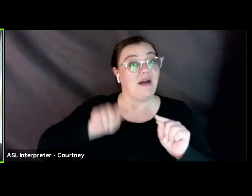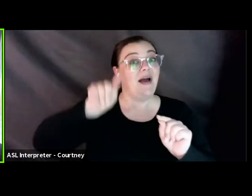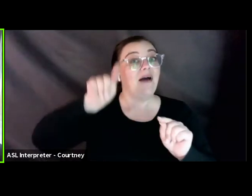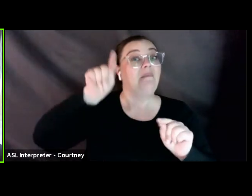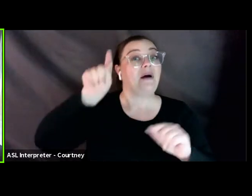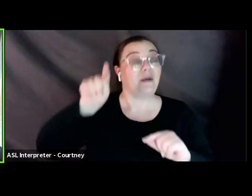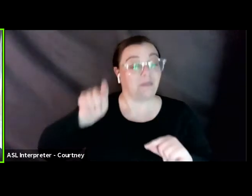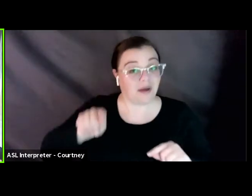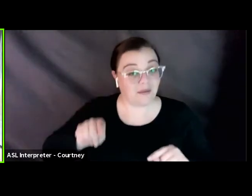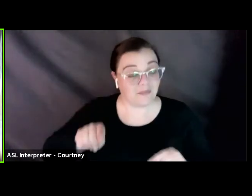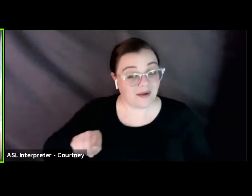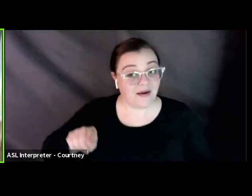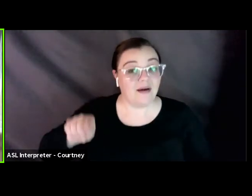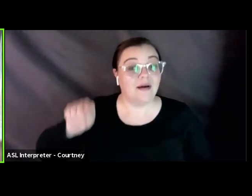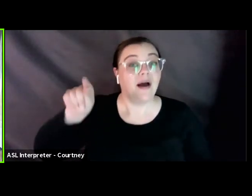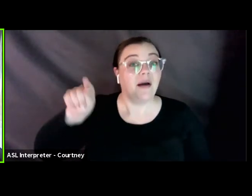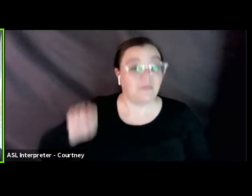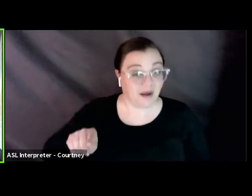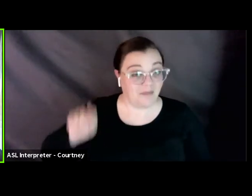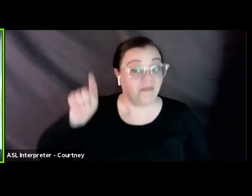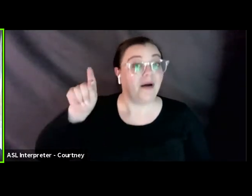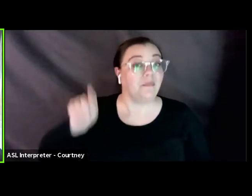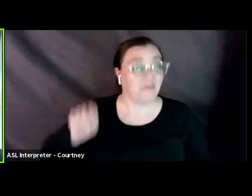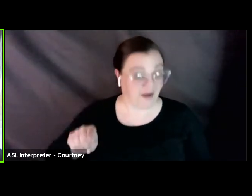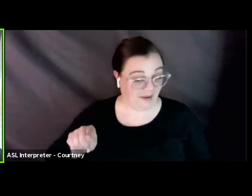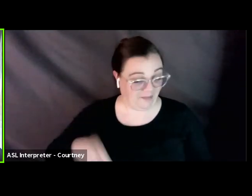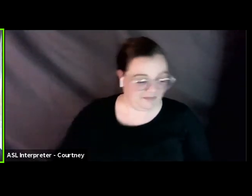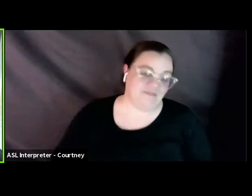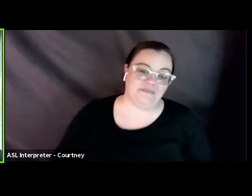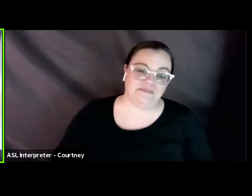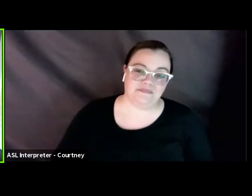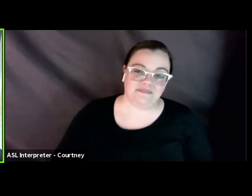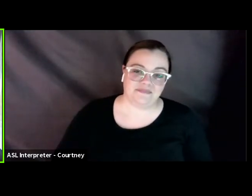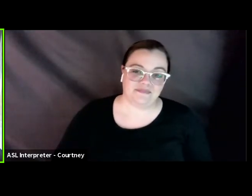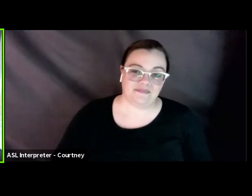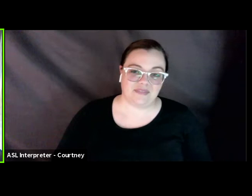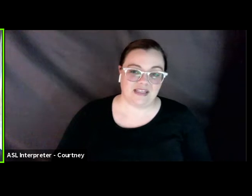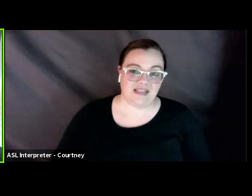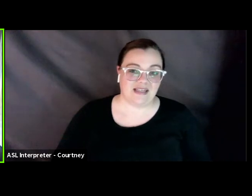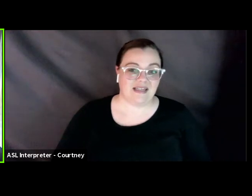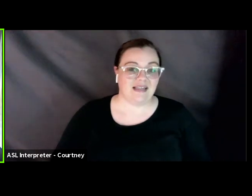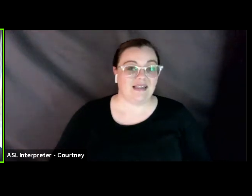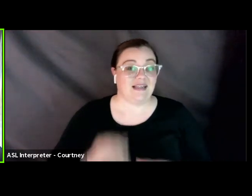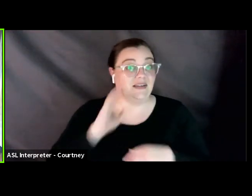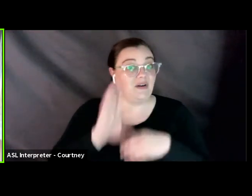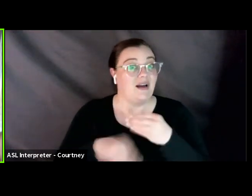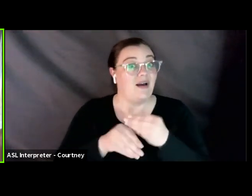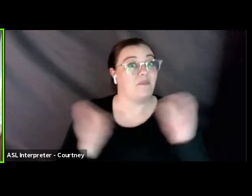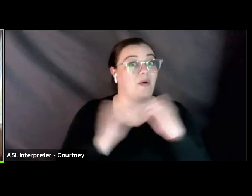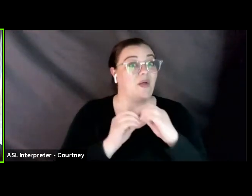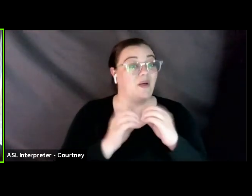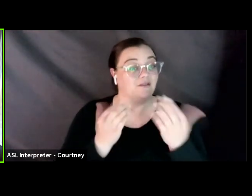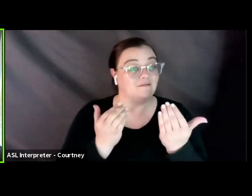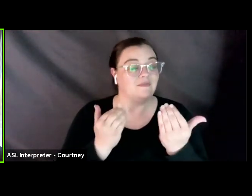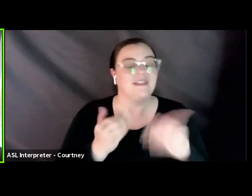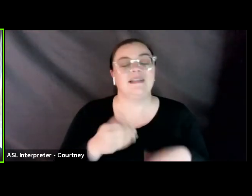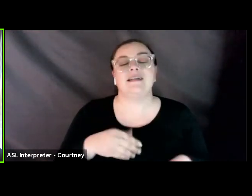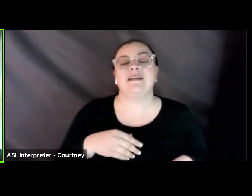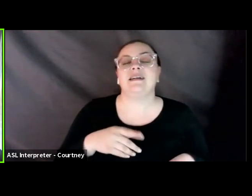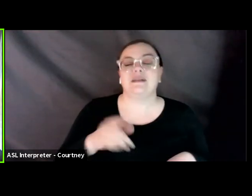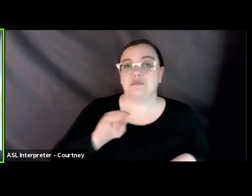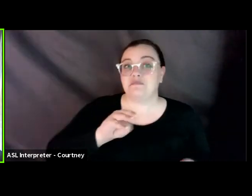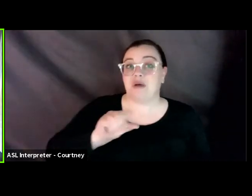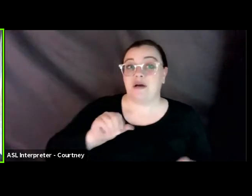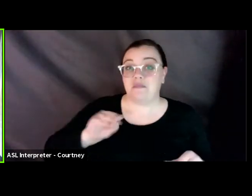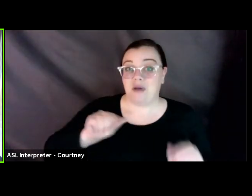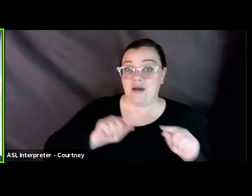mum, mum, mum, mum, mum, mum, mum. Out of 4. Mum, mum, mum, mum, mum,